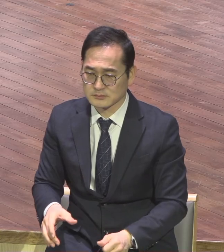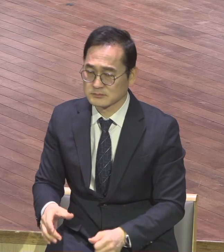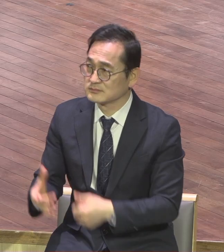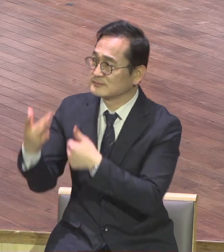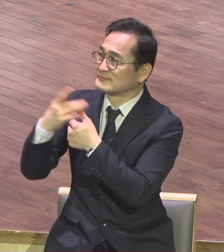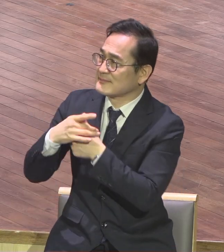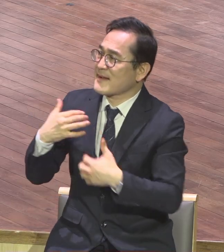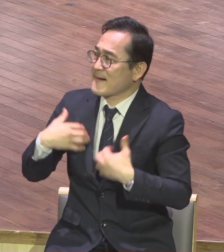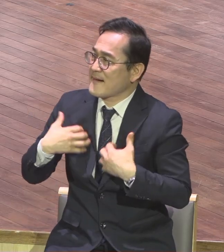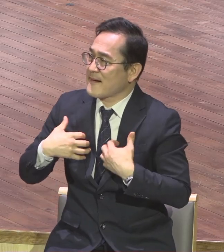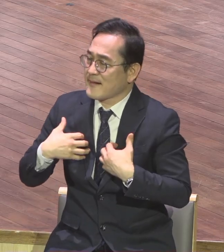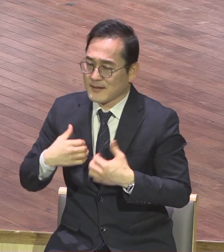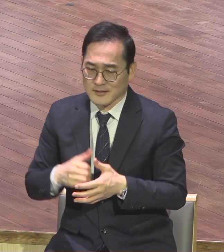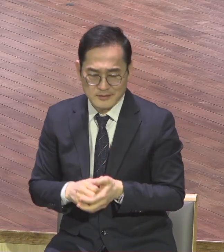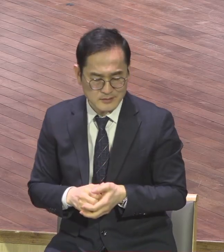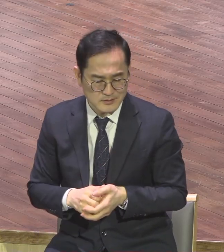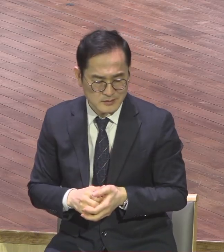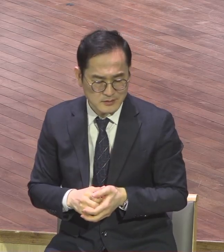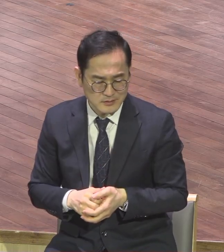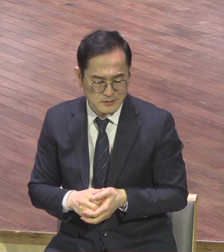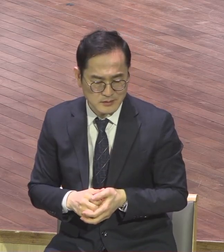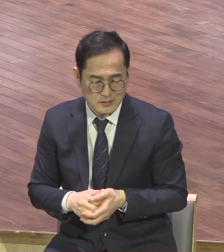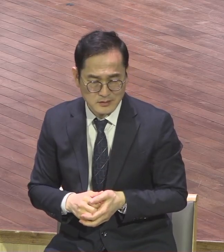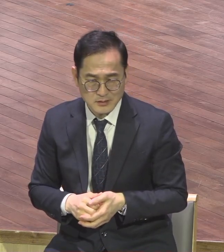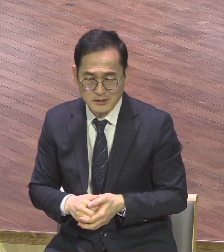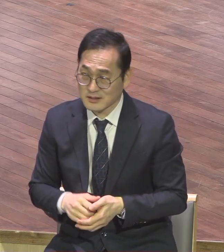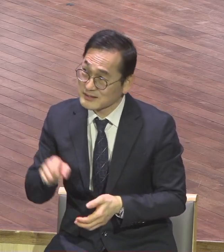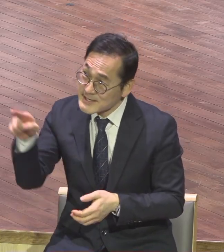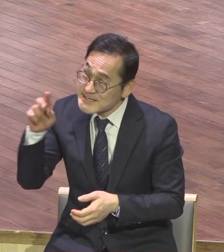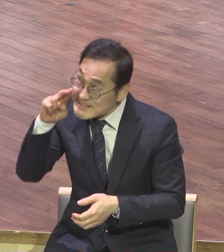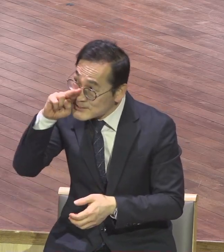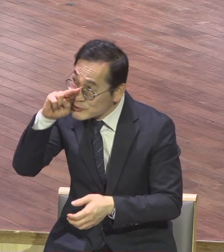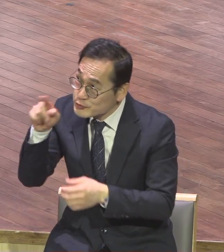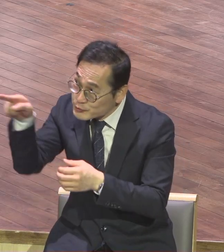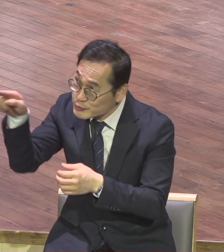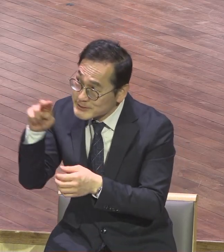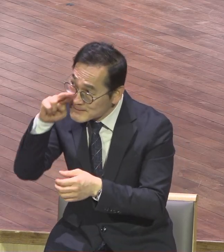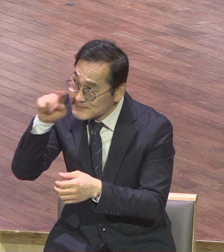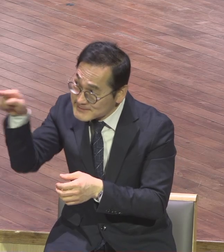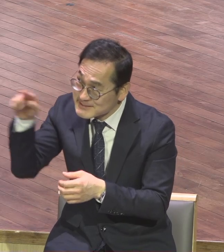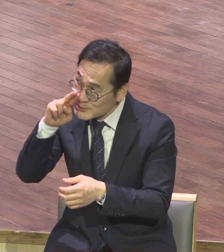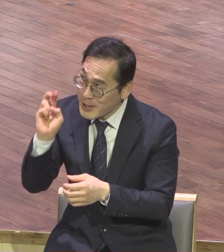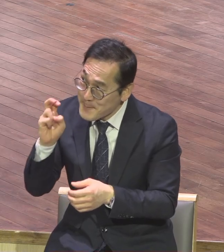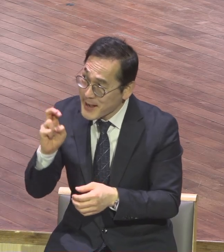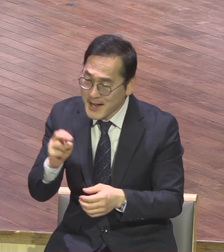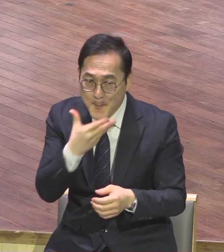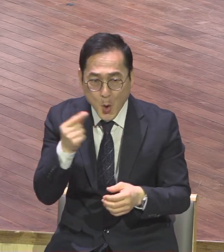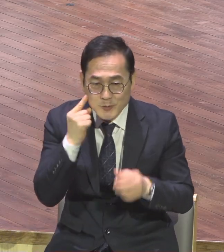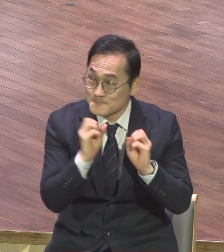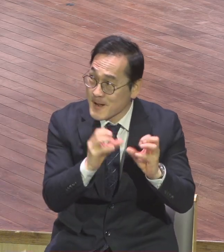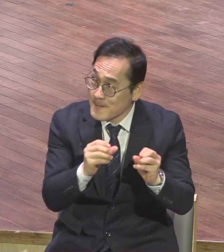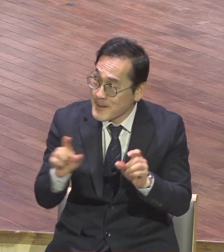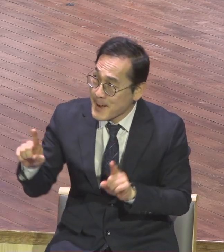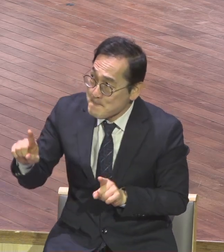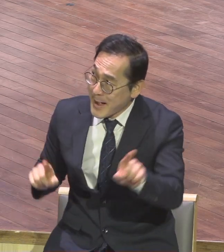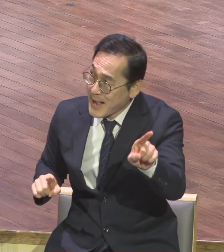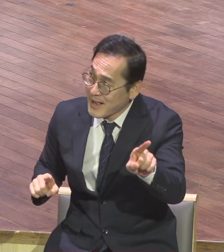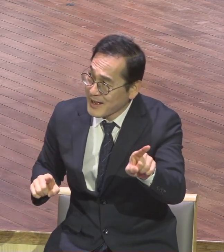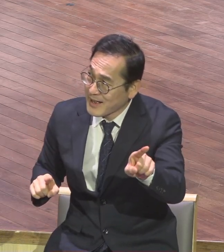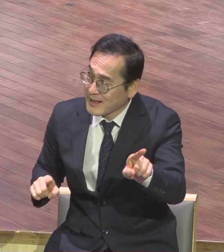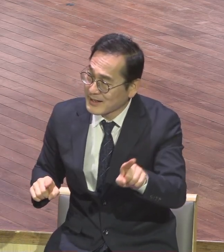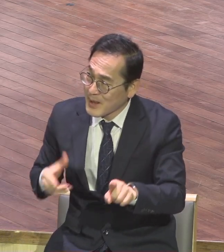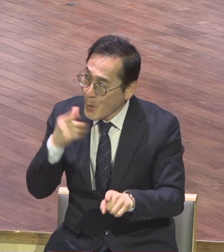그들은 나의 매임과 괴로움을 더하게 할 줄로 생각하여 순수하지 못하게 다툼으로 그리스도를